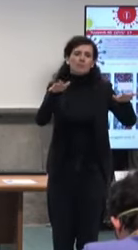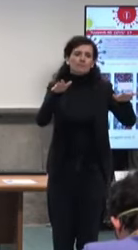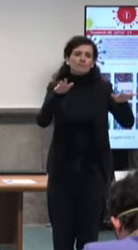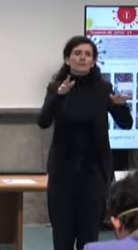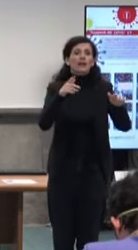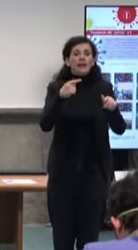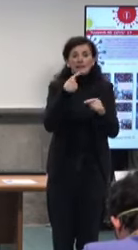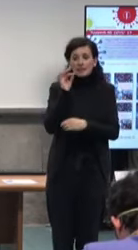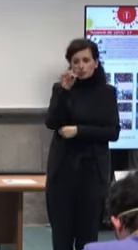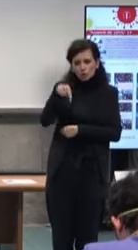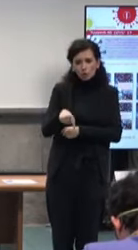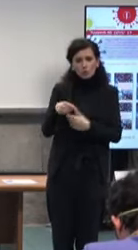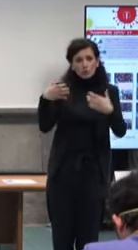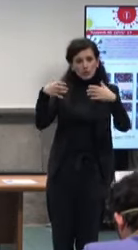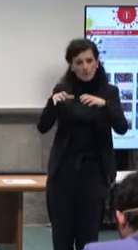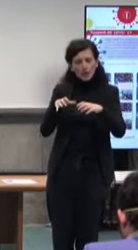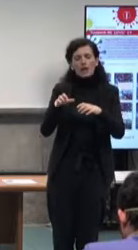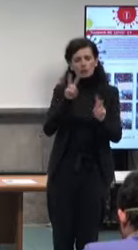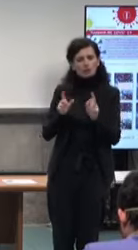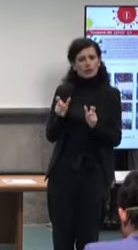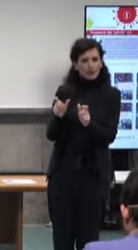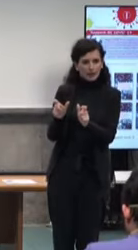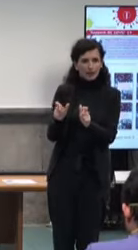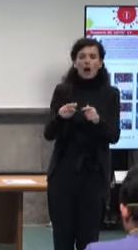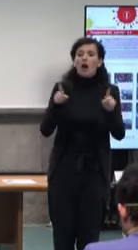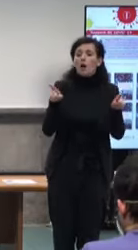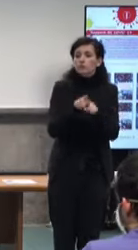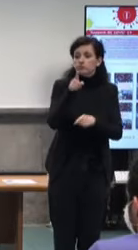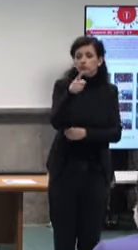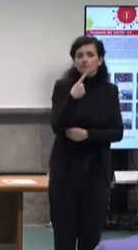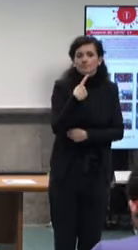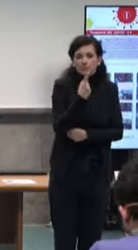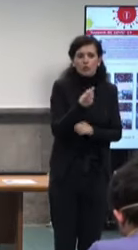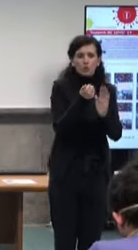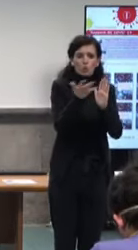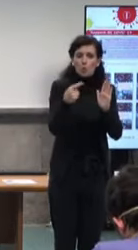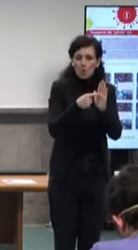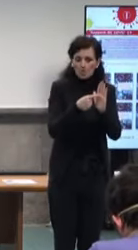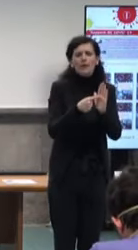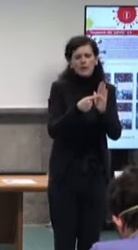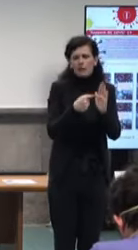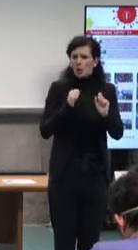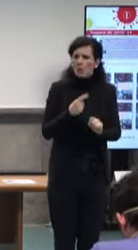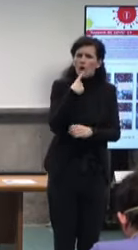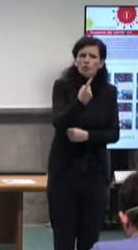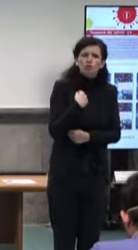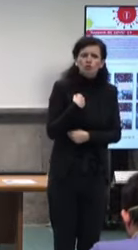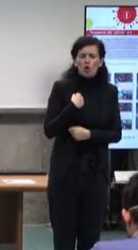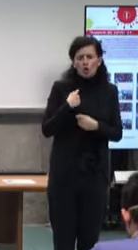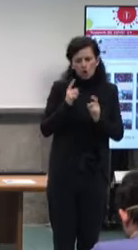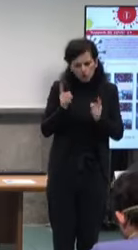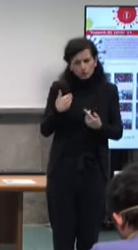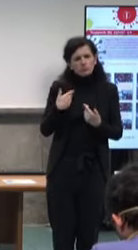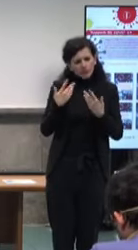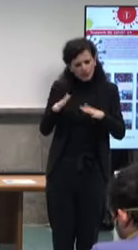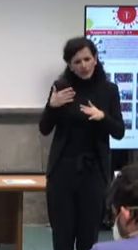che abbia aver risposto prima uno dei suoi colleghi è la stiamo facendo la stiamo completando insieme all'istituto